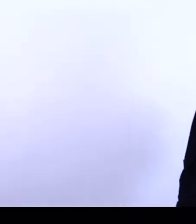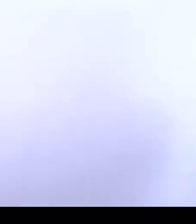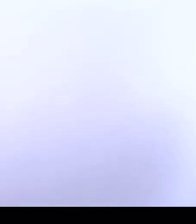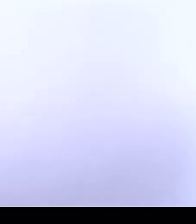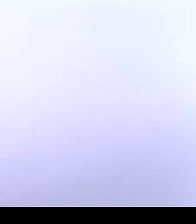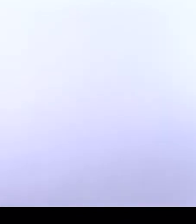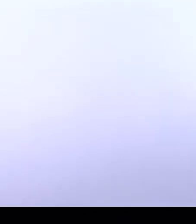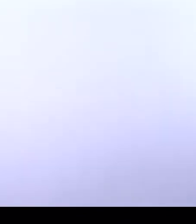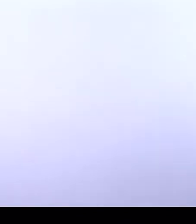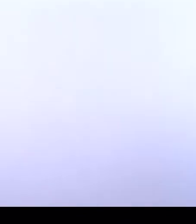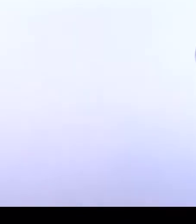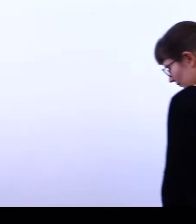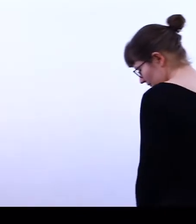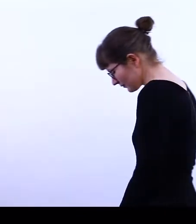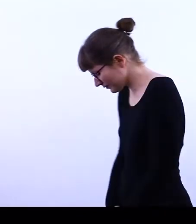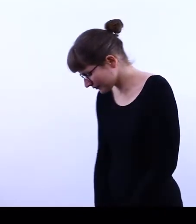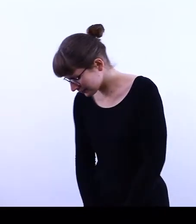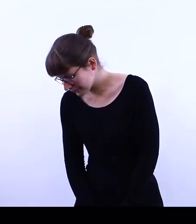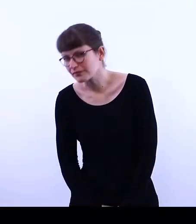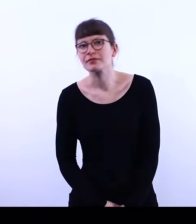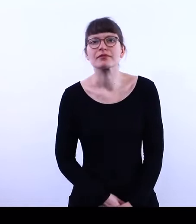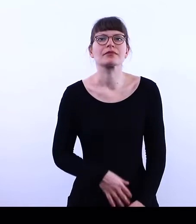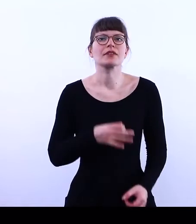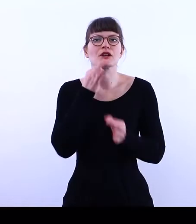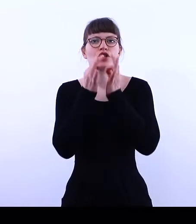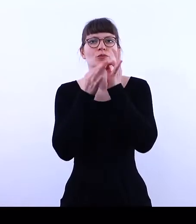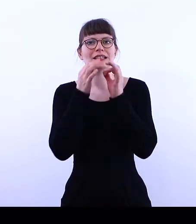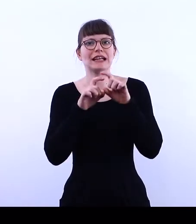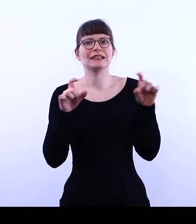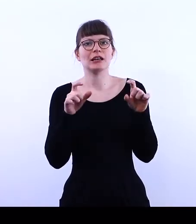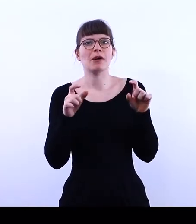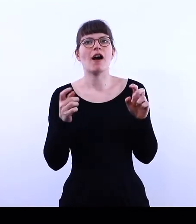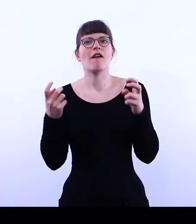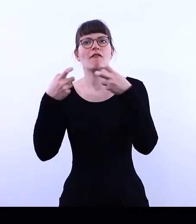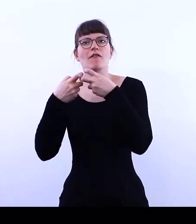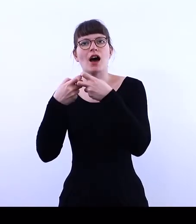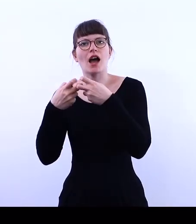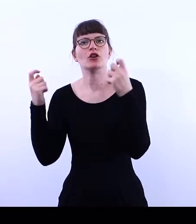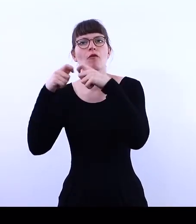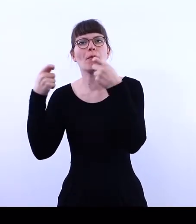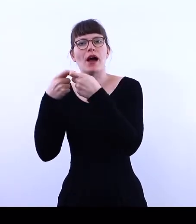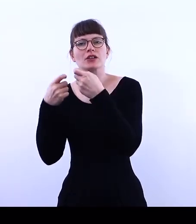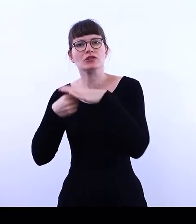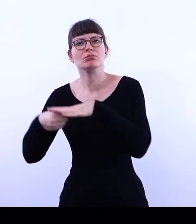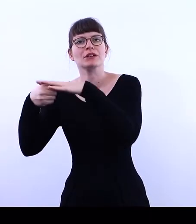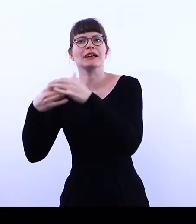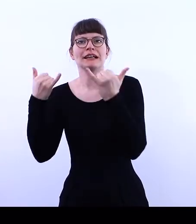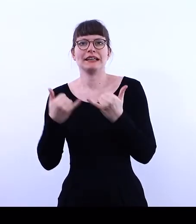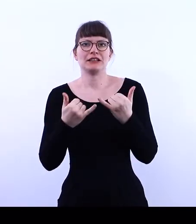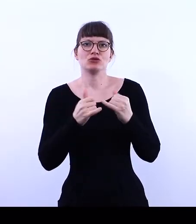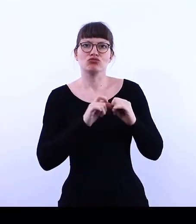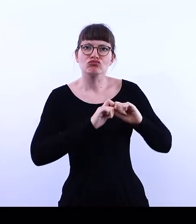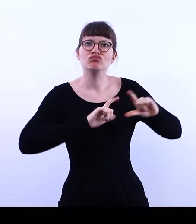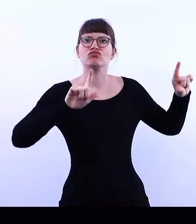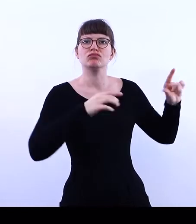stärken. Und ich teile ganz kurz auch meinen Bildschirm, um euch so einen